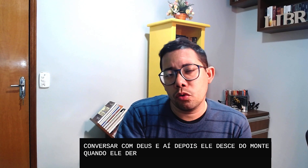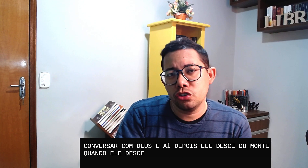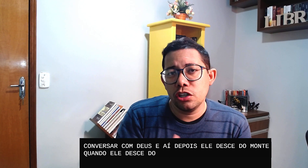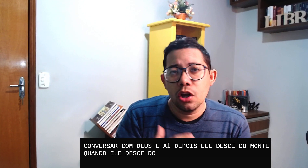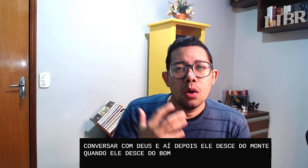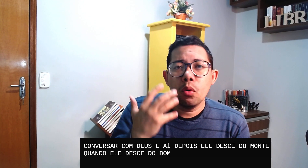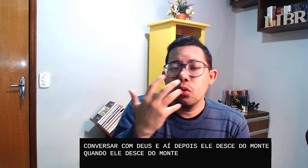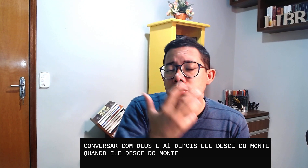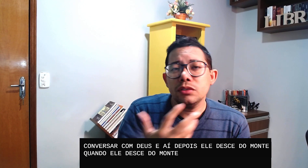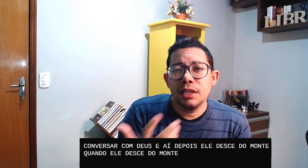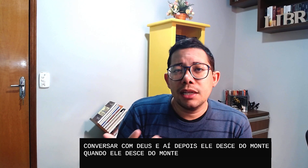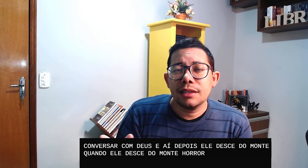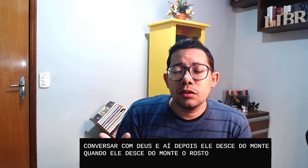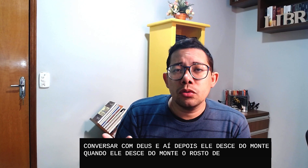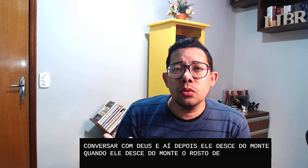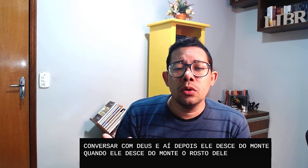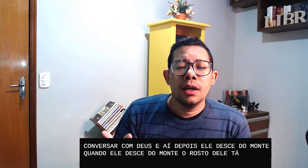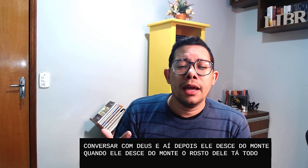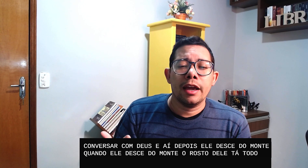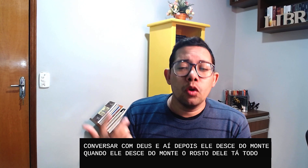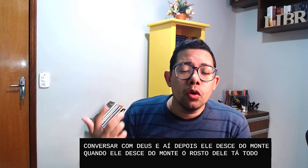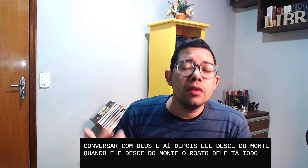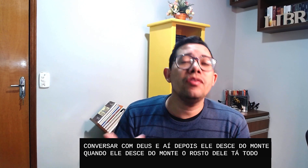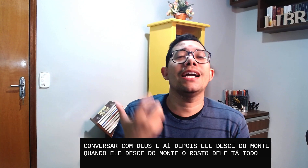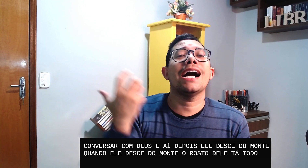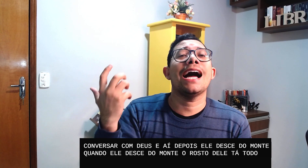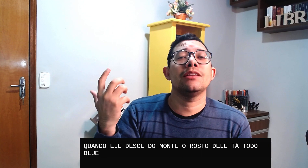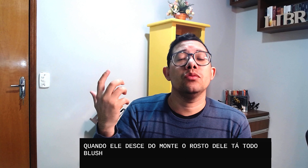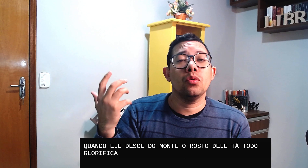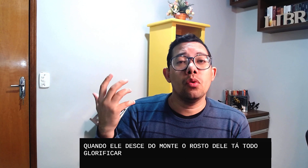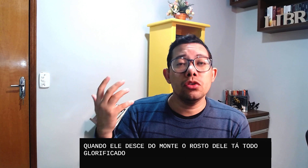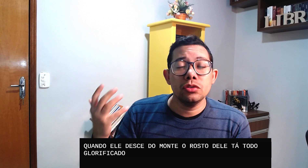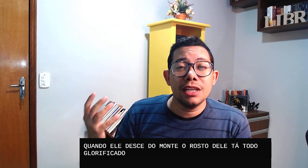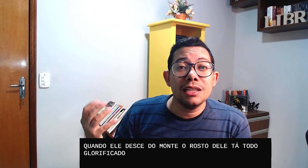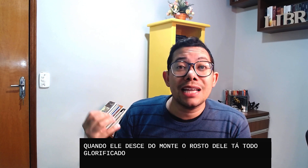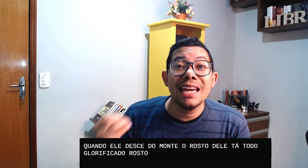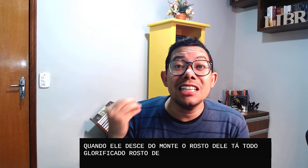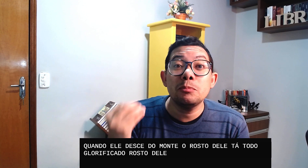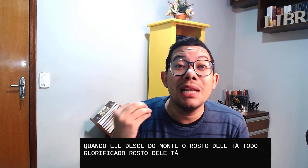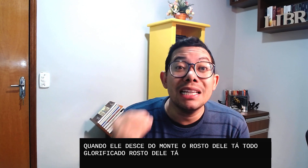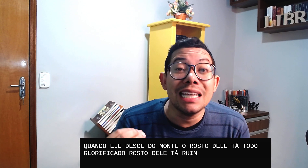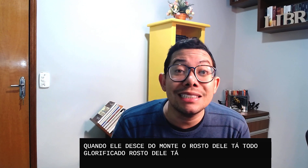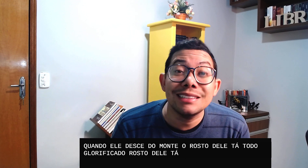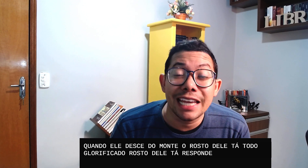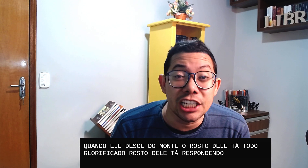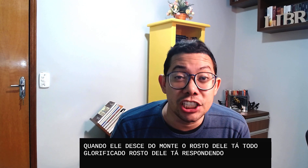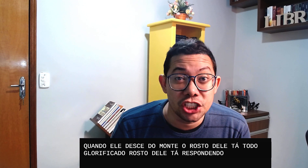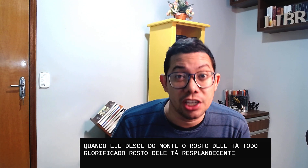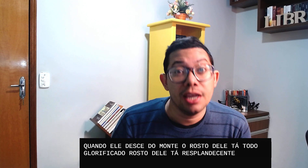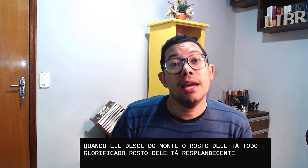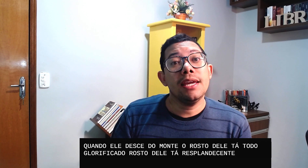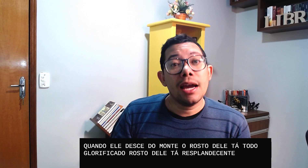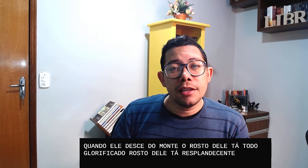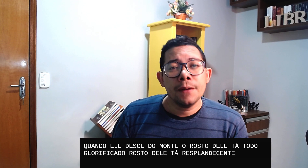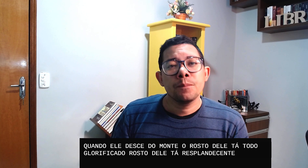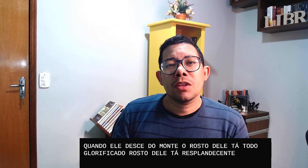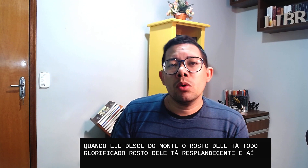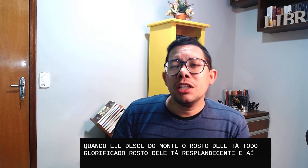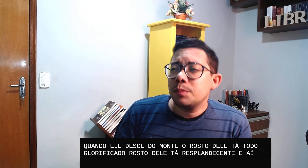monte, o rosto dele está todo glorificado, o rosto dele está resplandecente. E aí, quando as